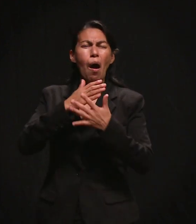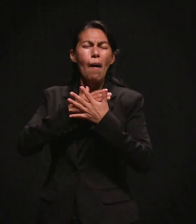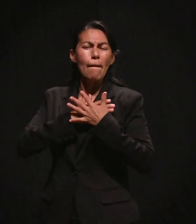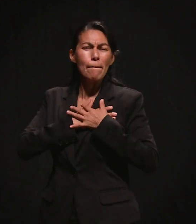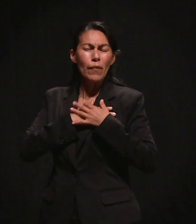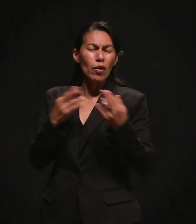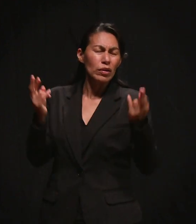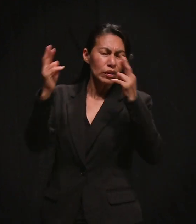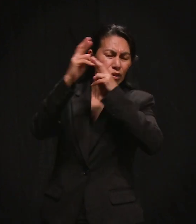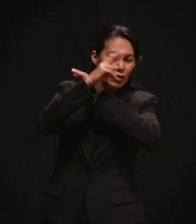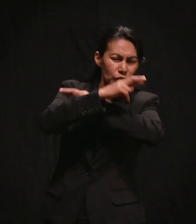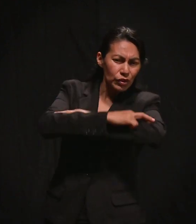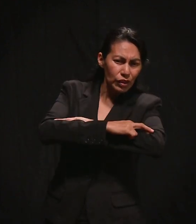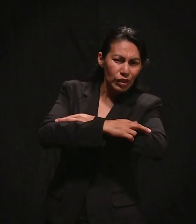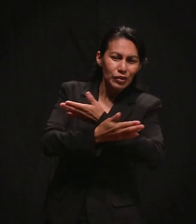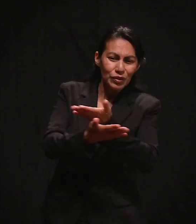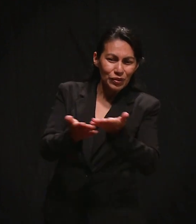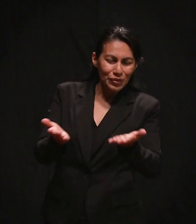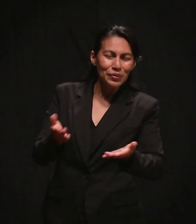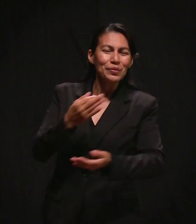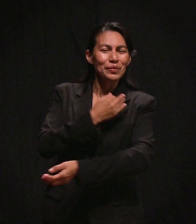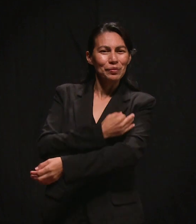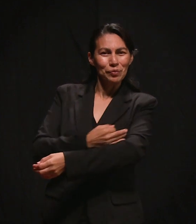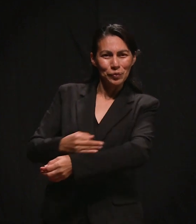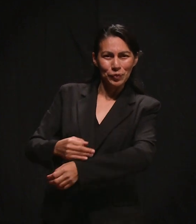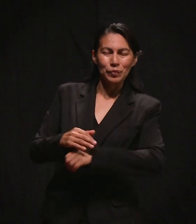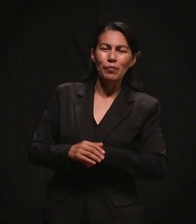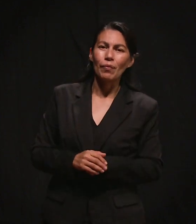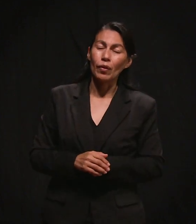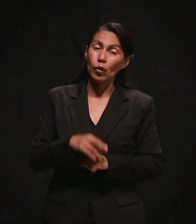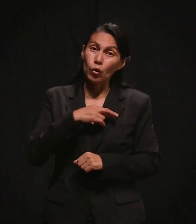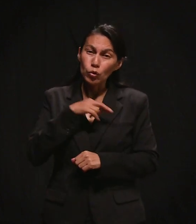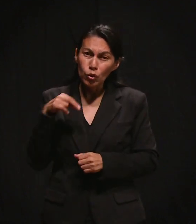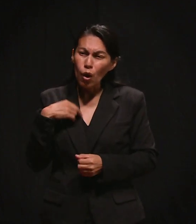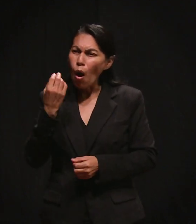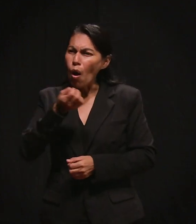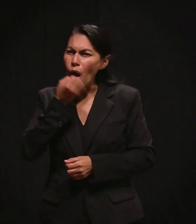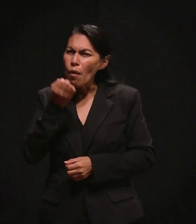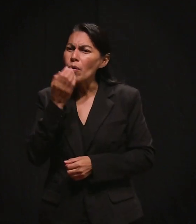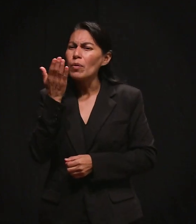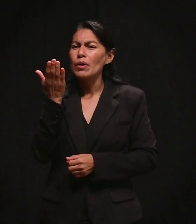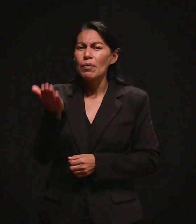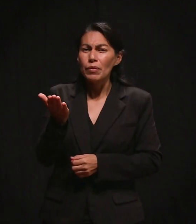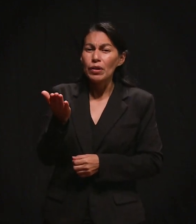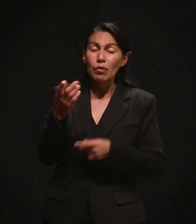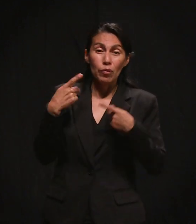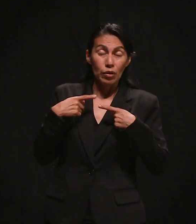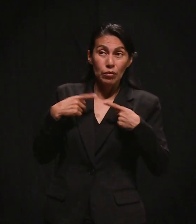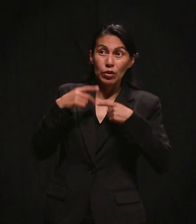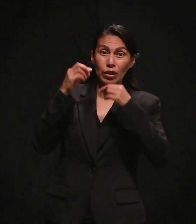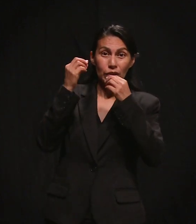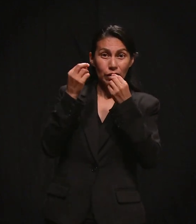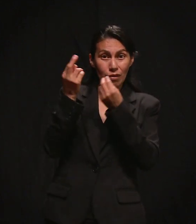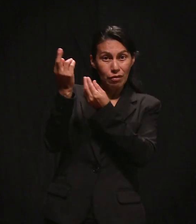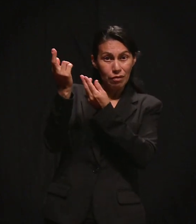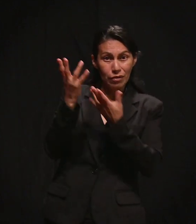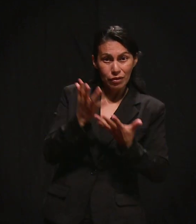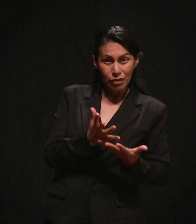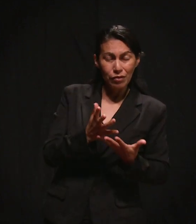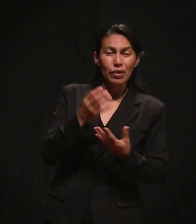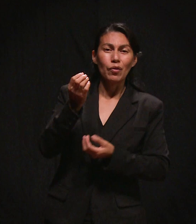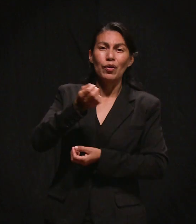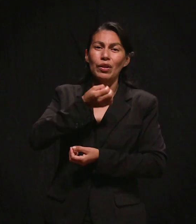Cuando oramos, oramos por el que pide y también por aquellos a quienes recibirán estas